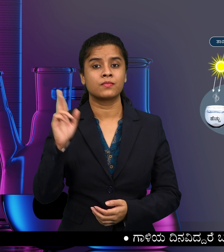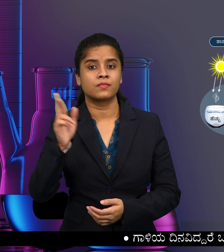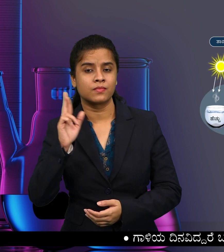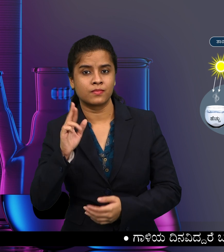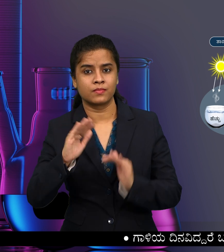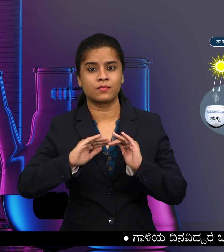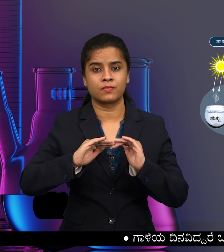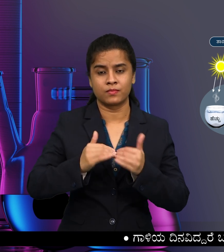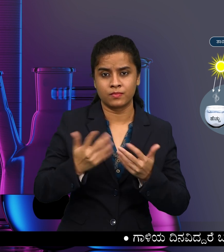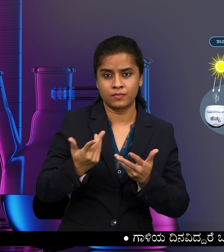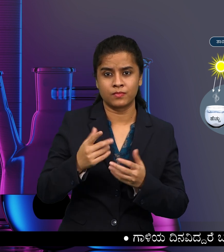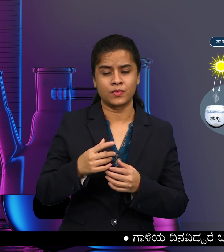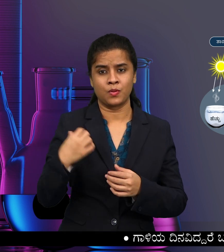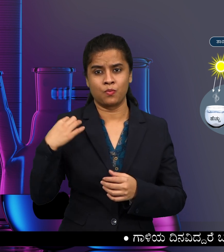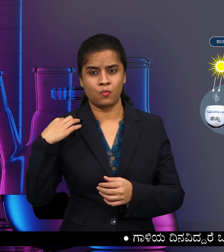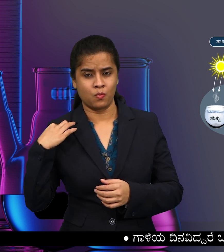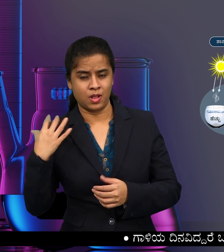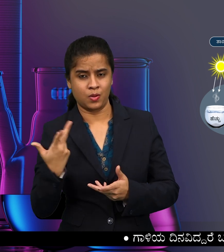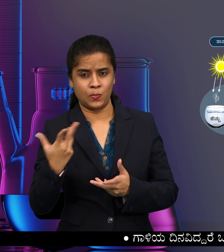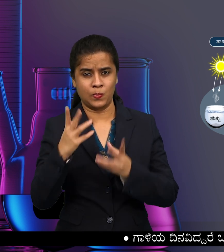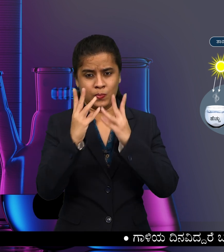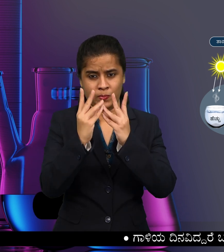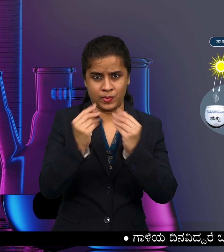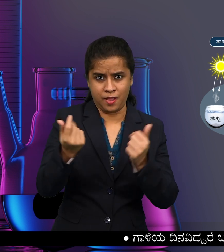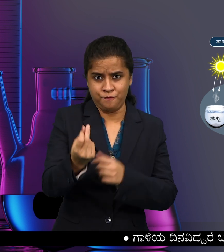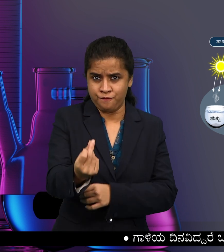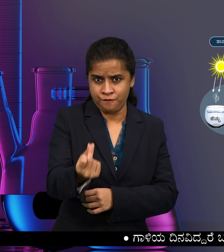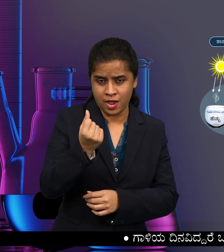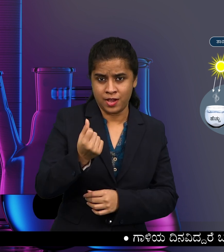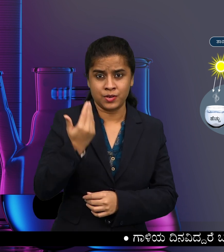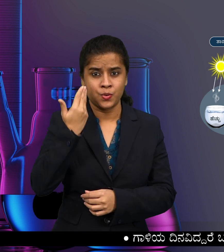ಗಾಳಿಯ ದಿನವಿದ್ದರೆ ಬಟ್ಟೆಗಳು ಬೇಗನೆ ಒಣಗಲು ಕಾರಣ